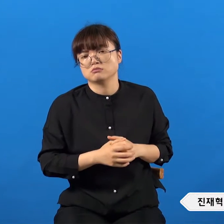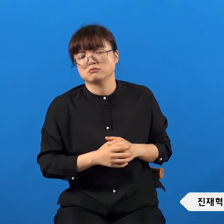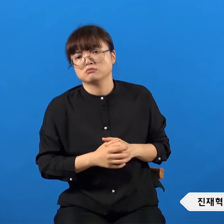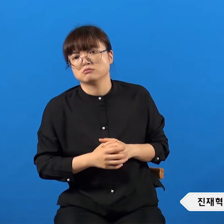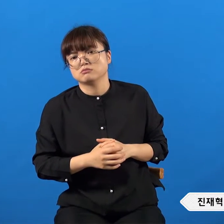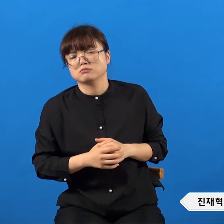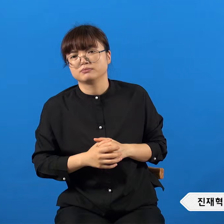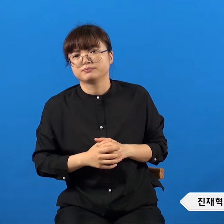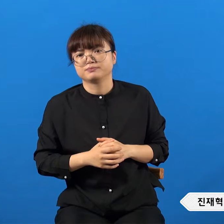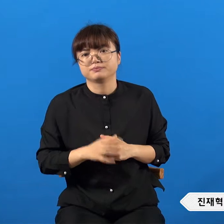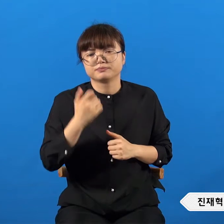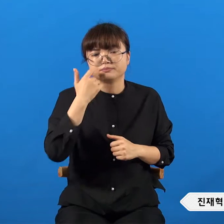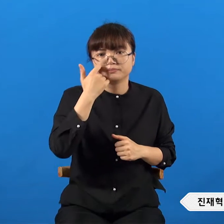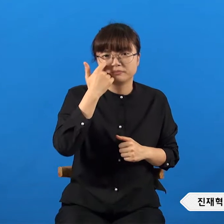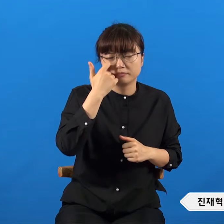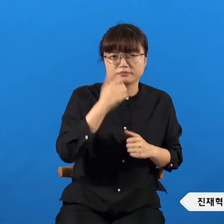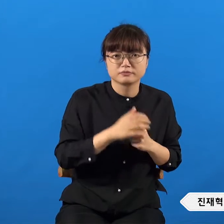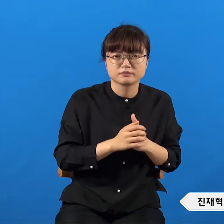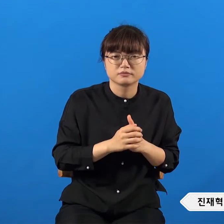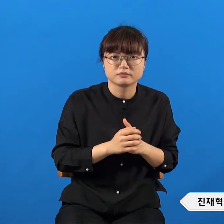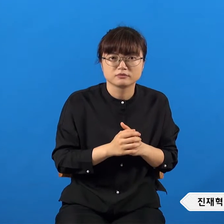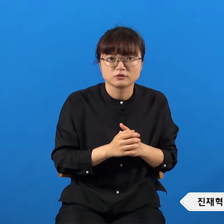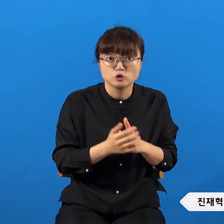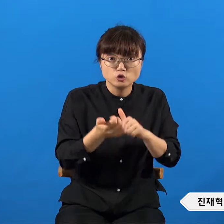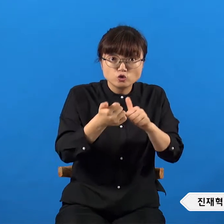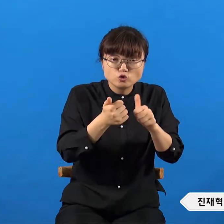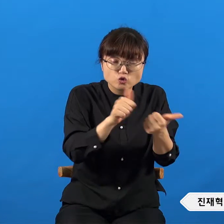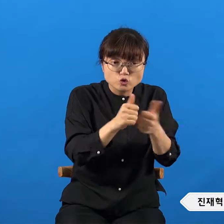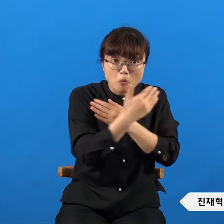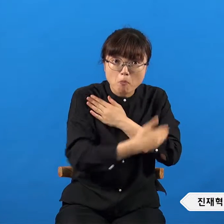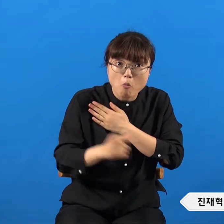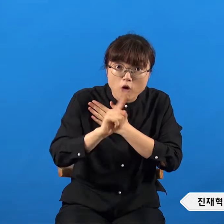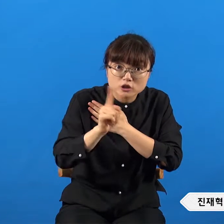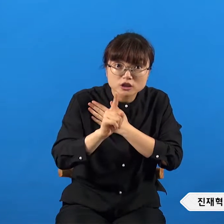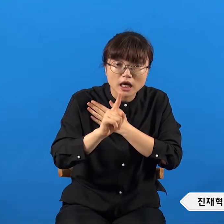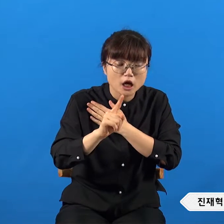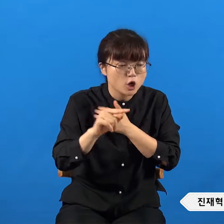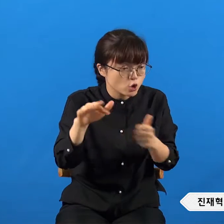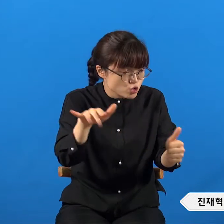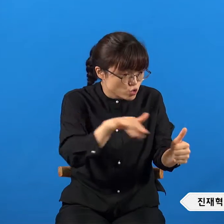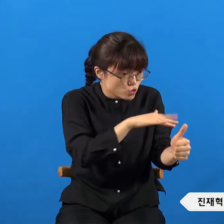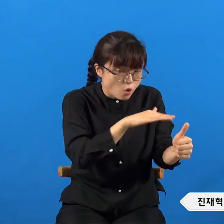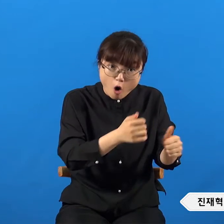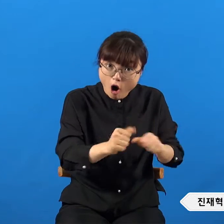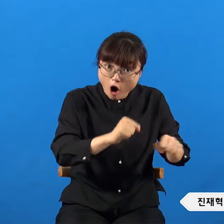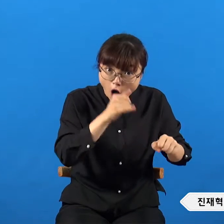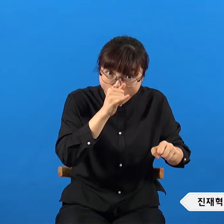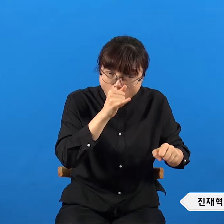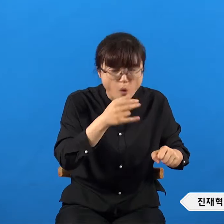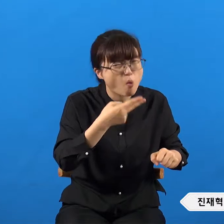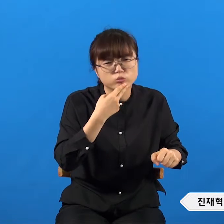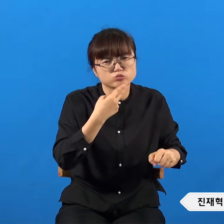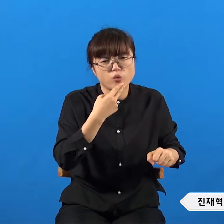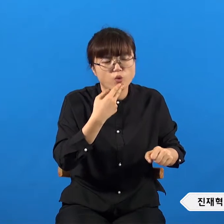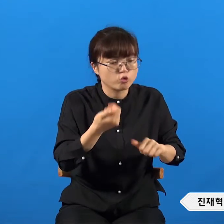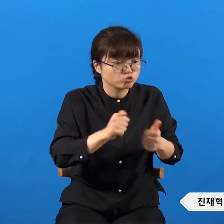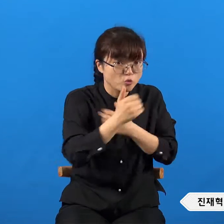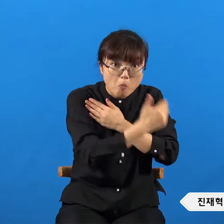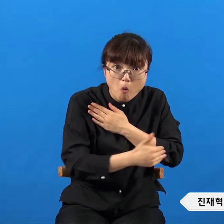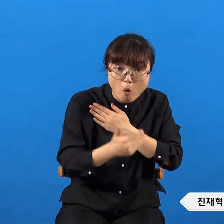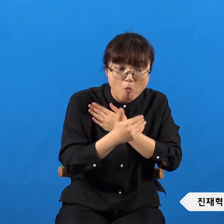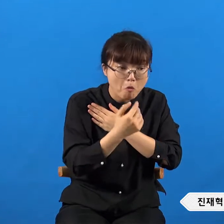알라라고 성경은 말씀하십니다. 죽은 시체는 유혹에 움직이지 않습니다. 죽은 시체에는